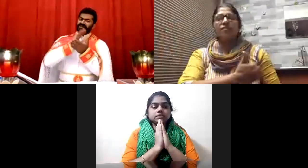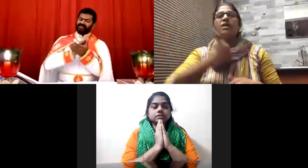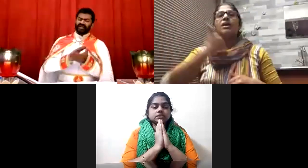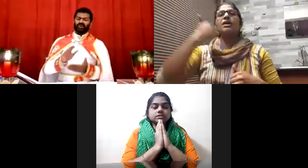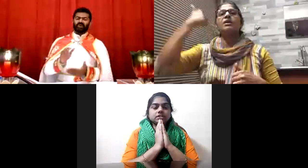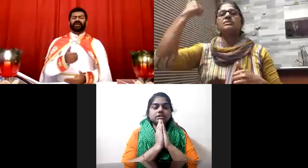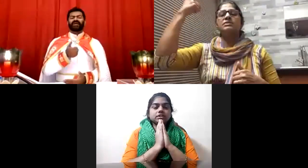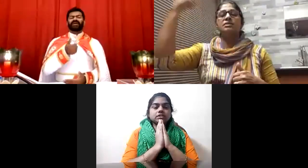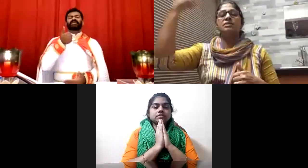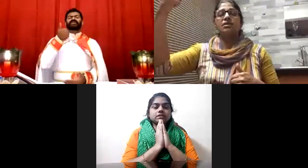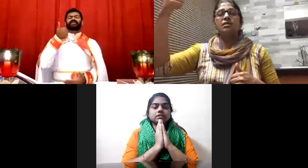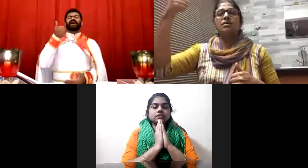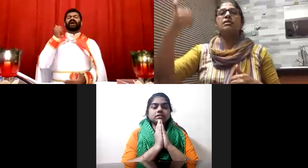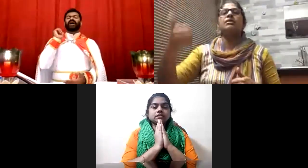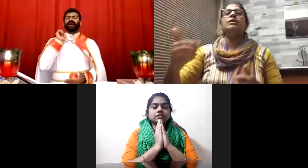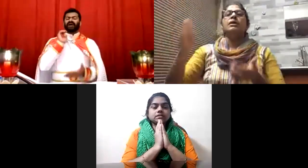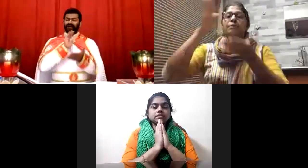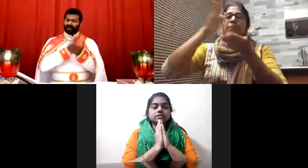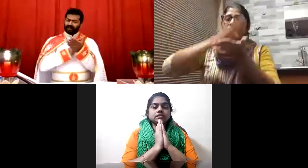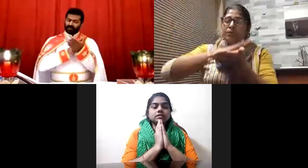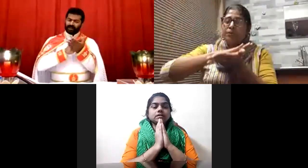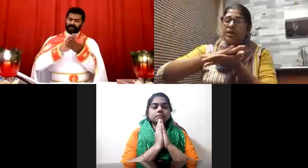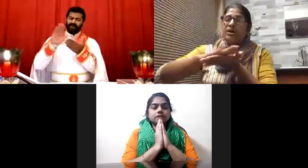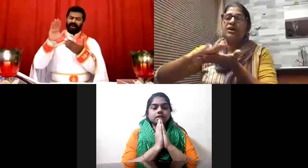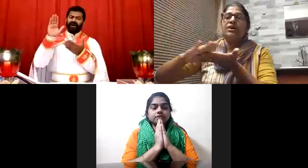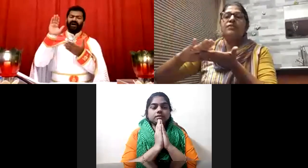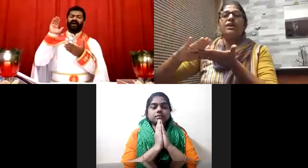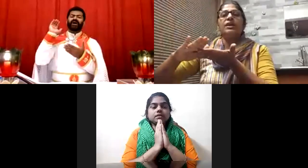പരിപാവനനാം സർവേശ,